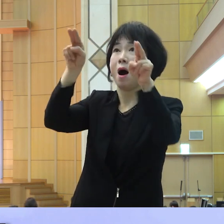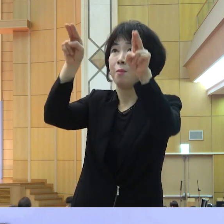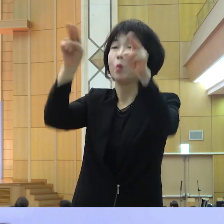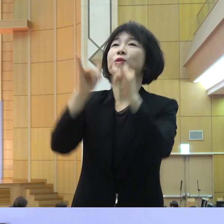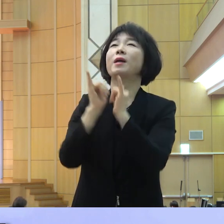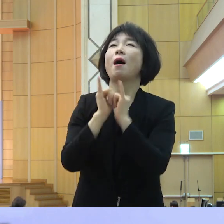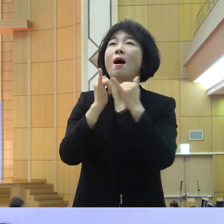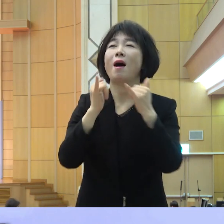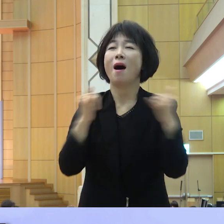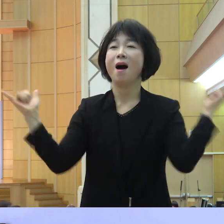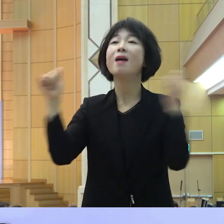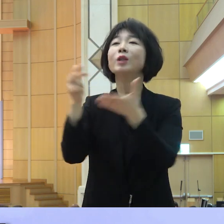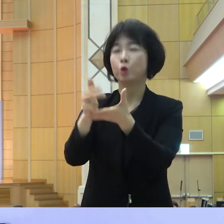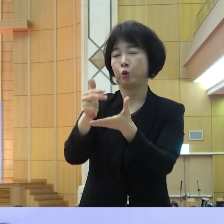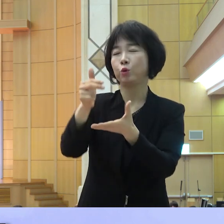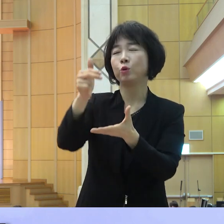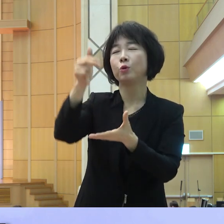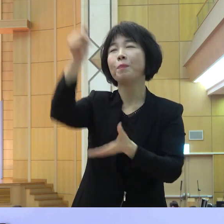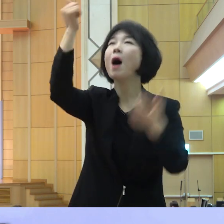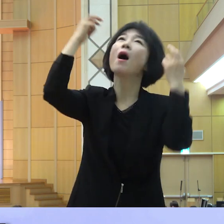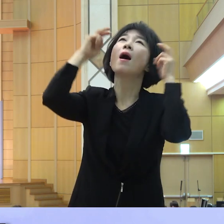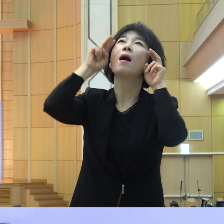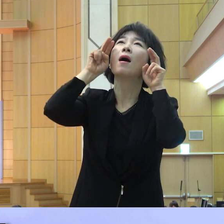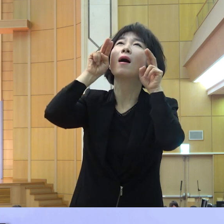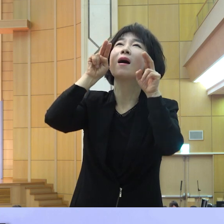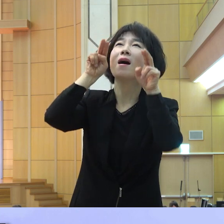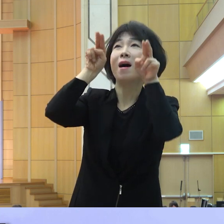바라보는 자 주